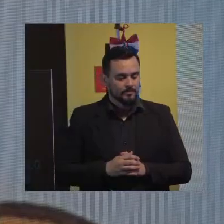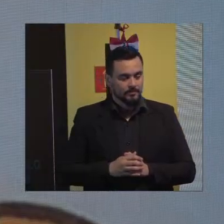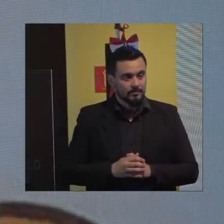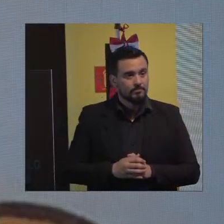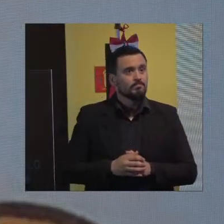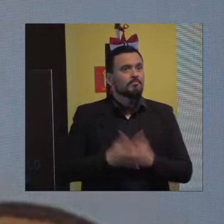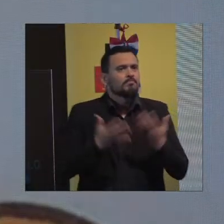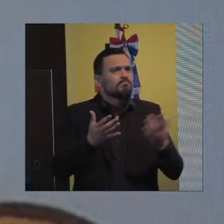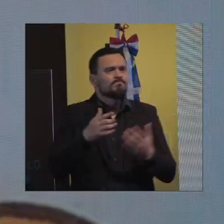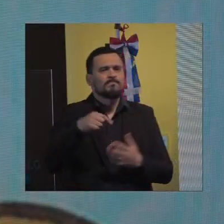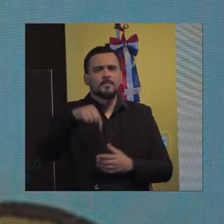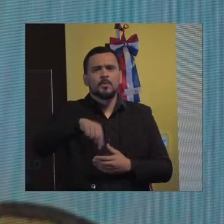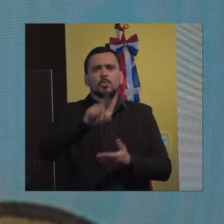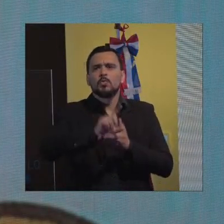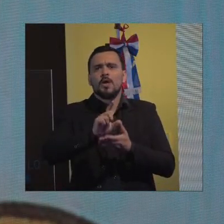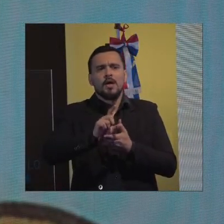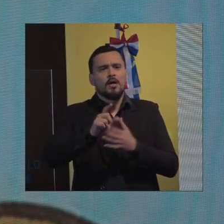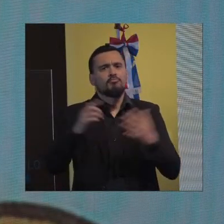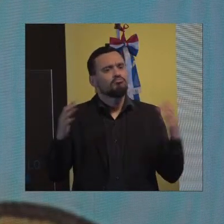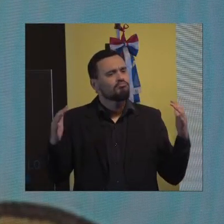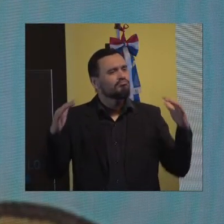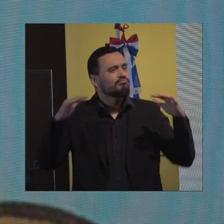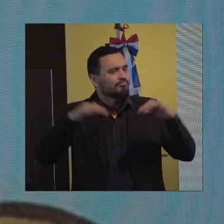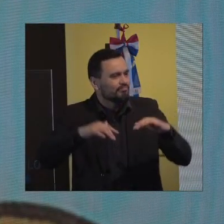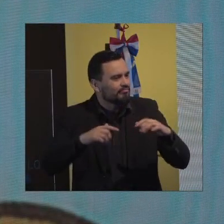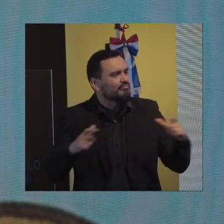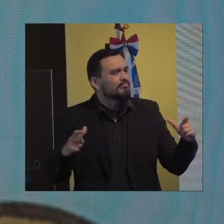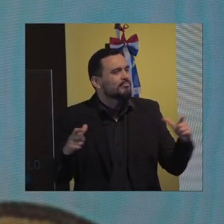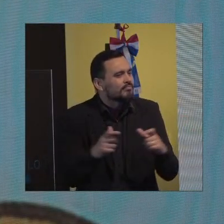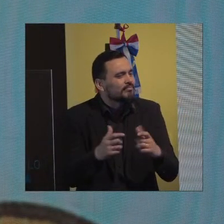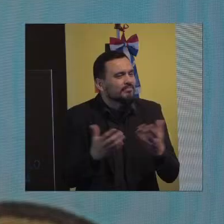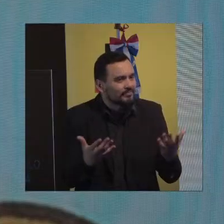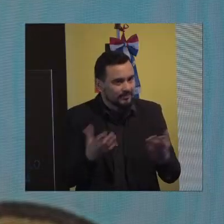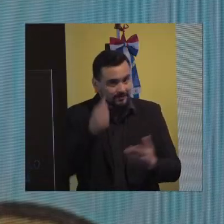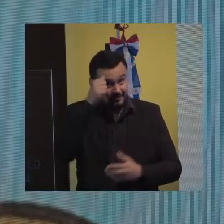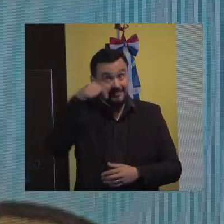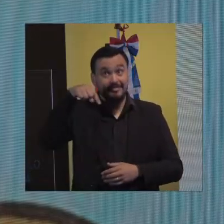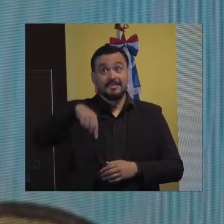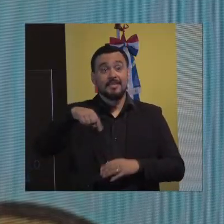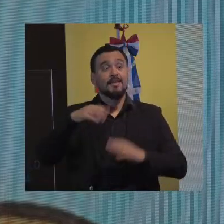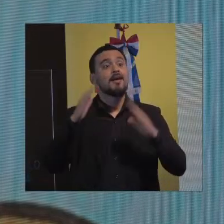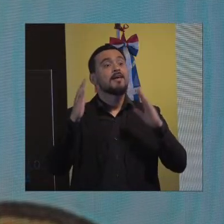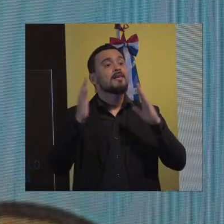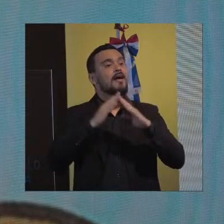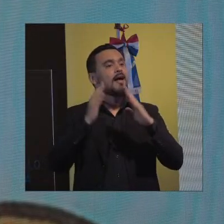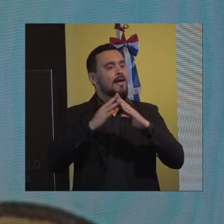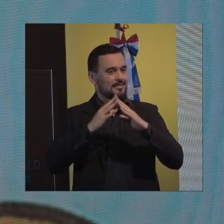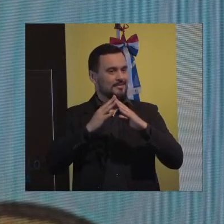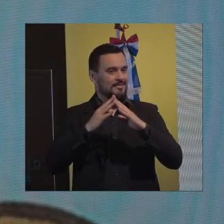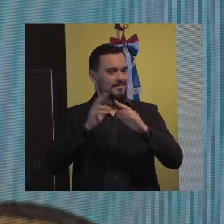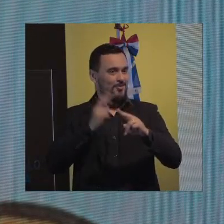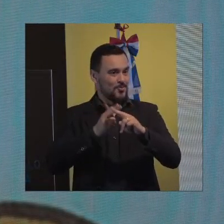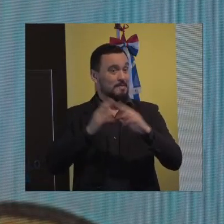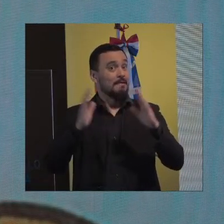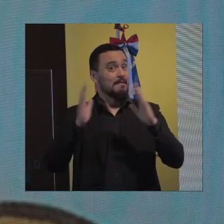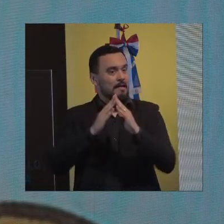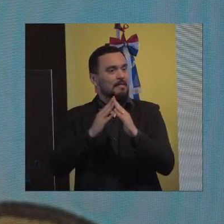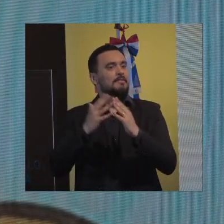Reuniones como estas hacen que esta Casa de la Integración